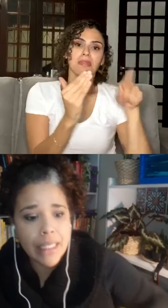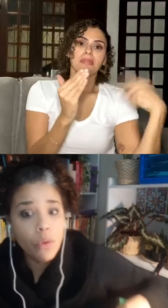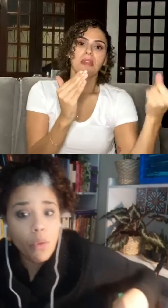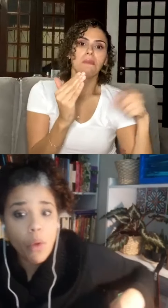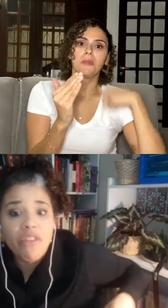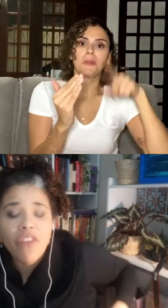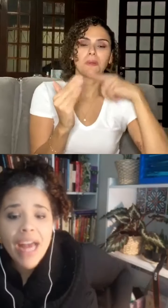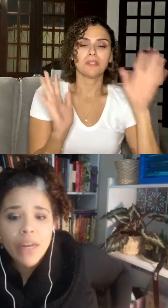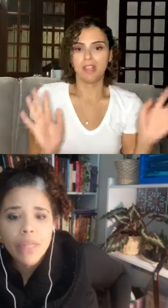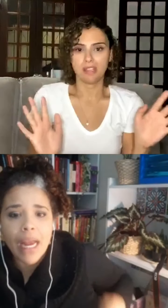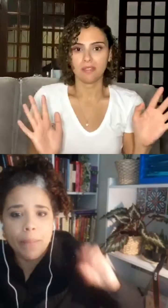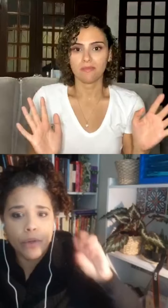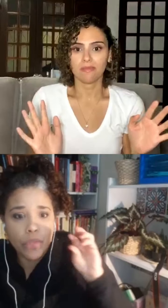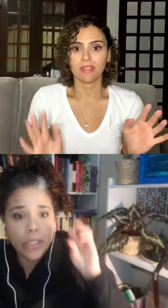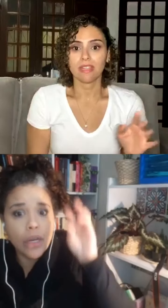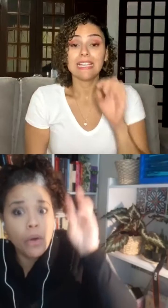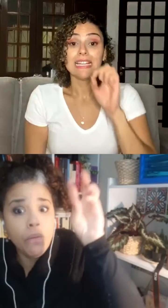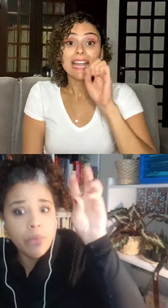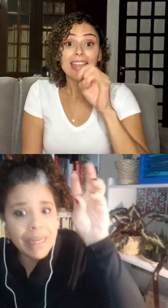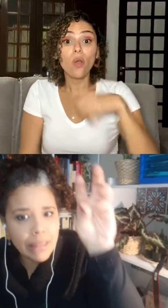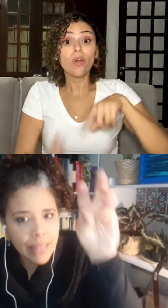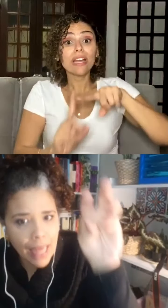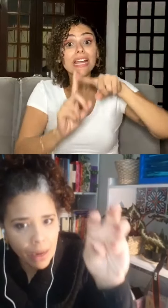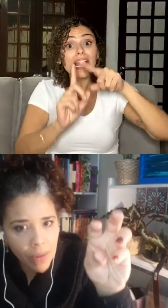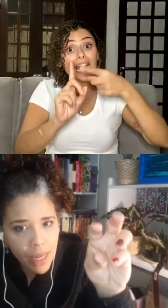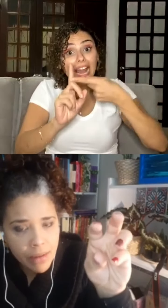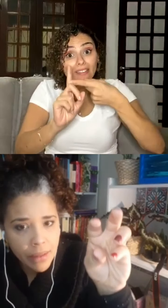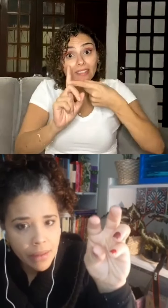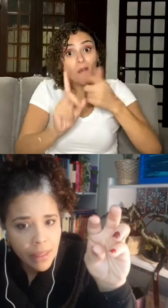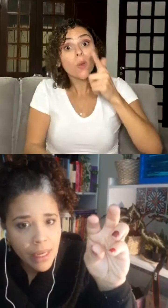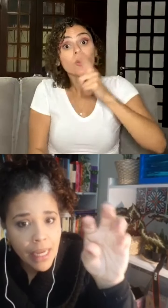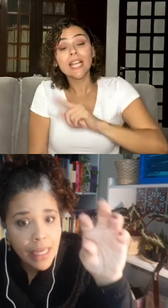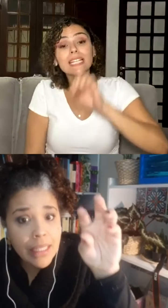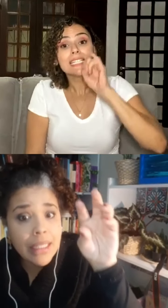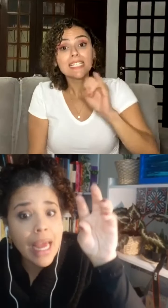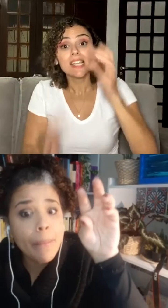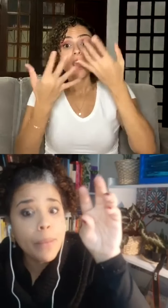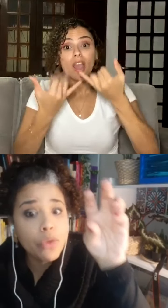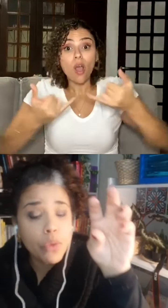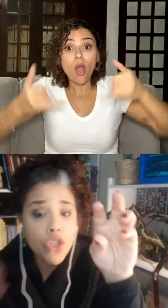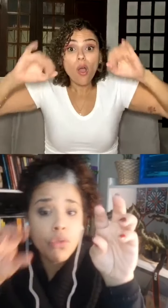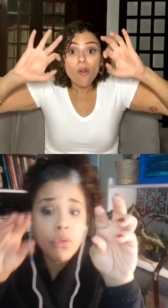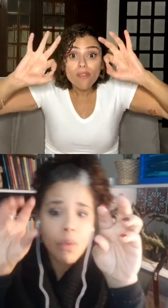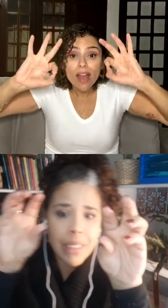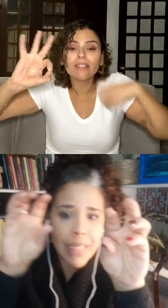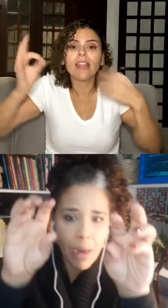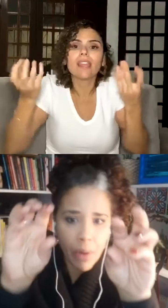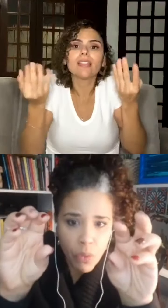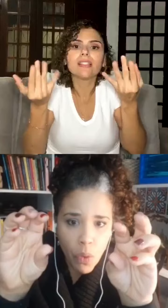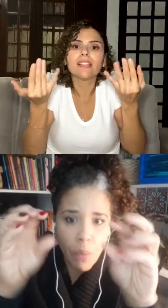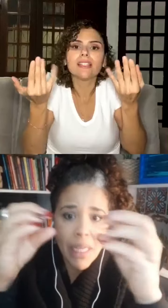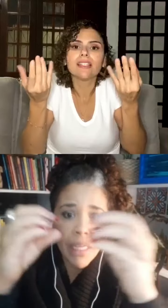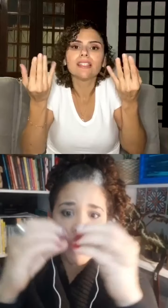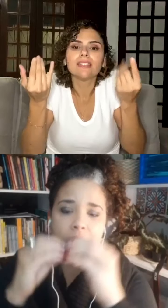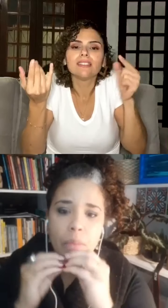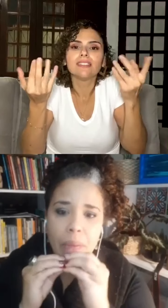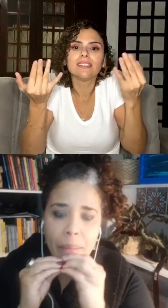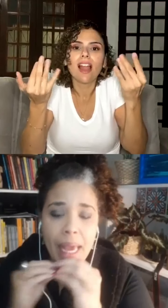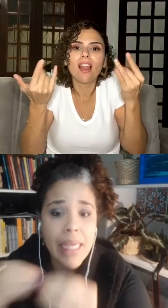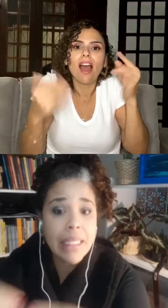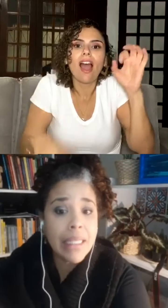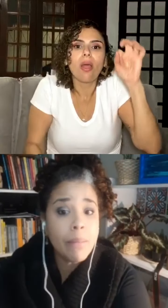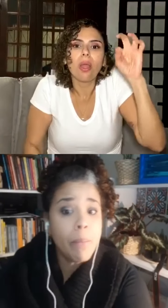o ovário dela produzir uma célula que se reproduz junto com a célula do homem e vira um